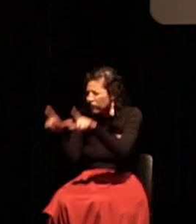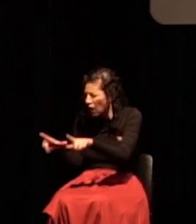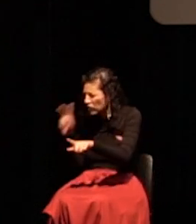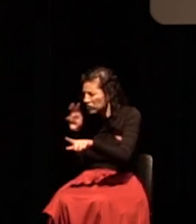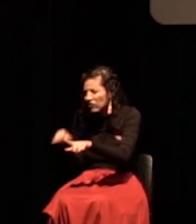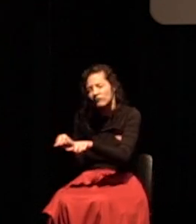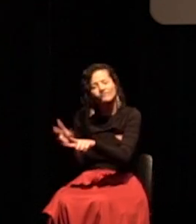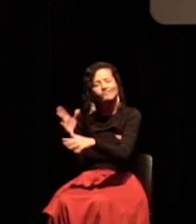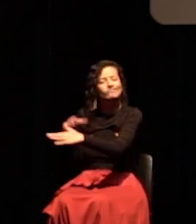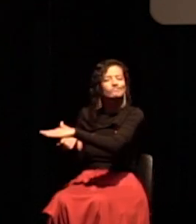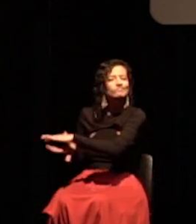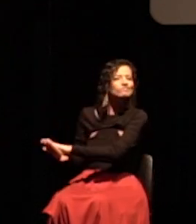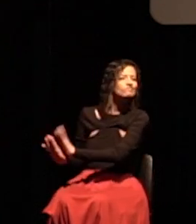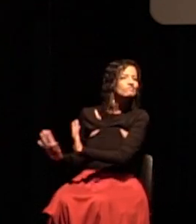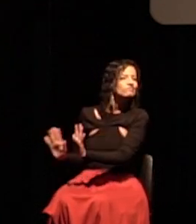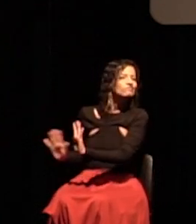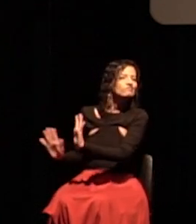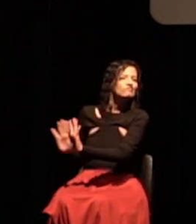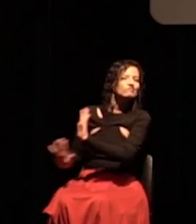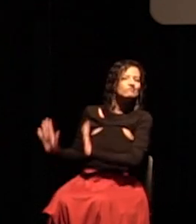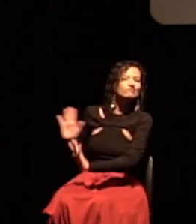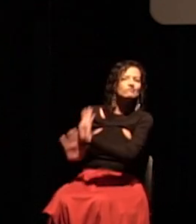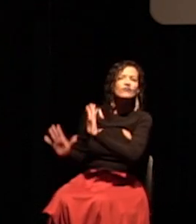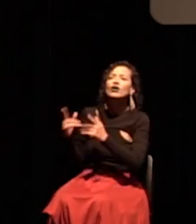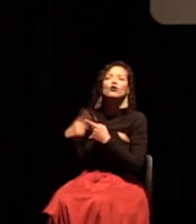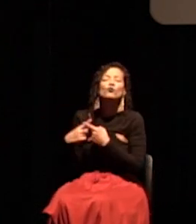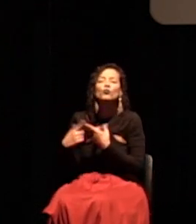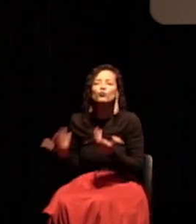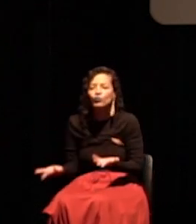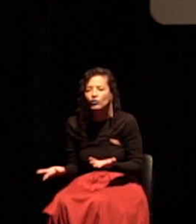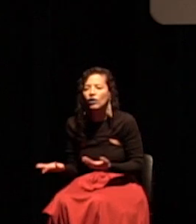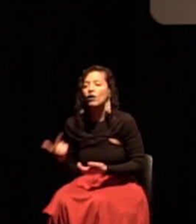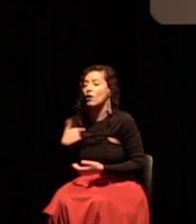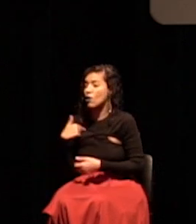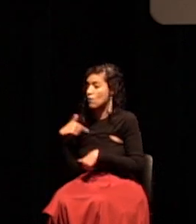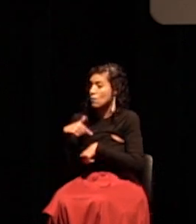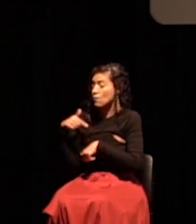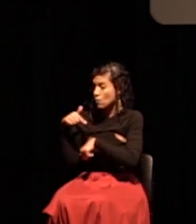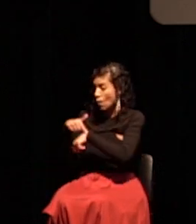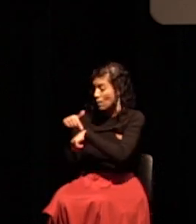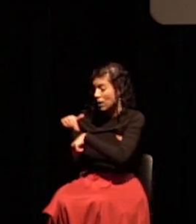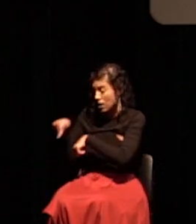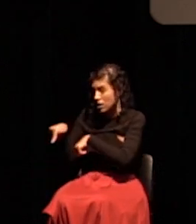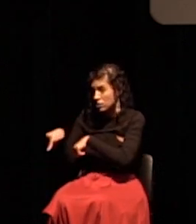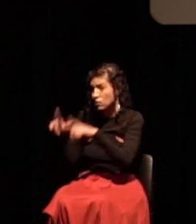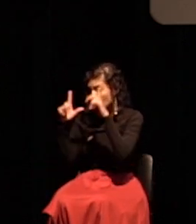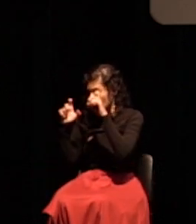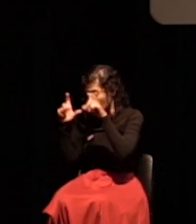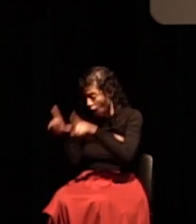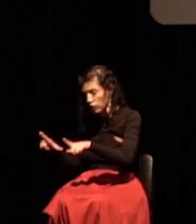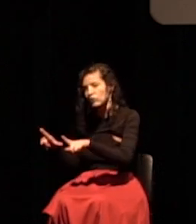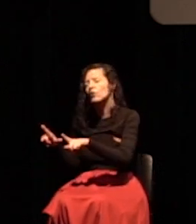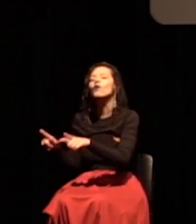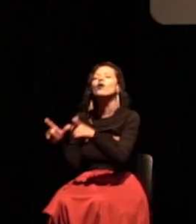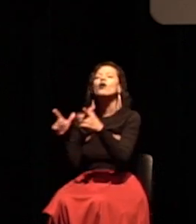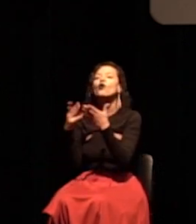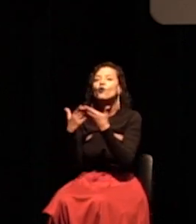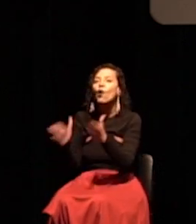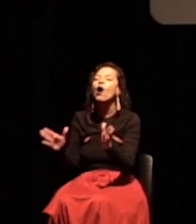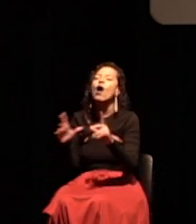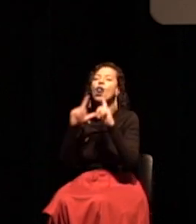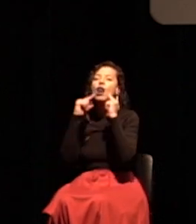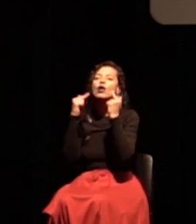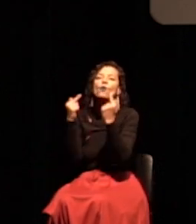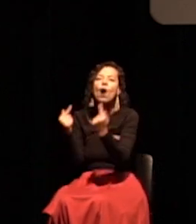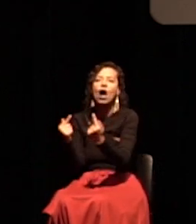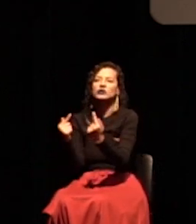sempre me perguntava o porquê. Porque é um momento inaugural da construção da linguagem, que